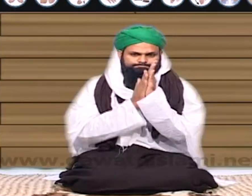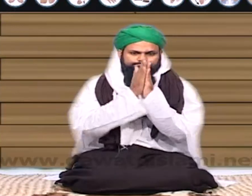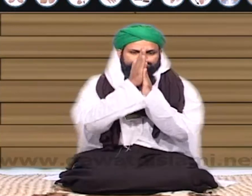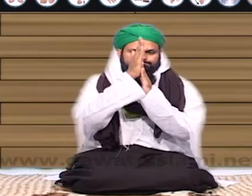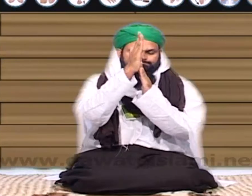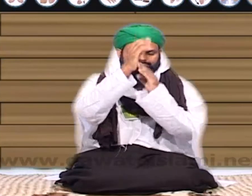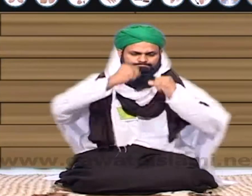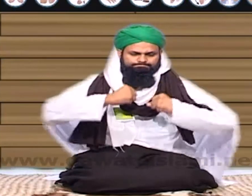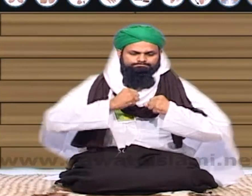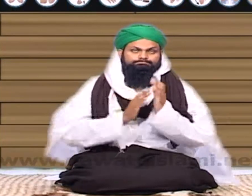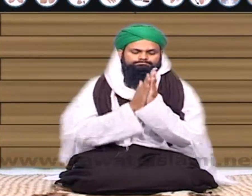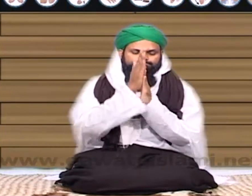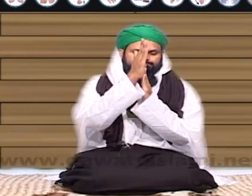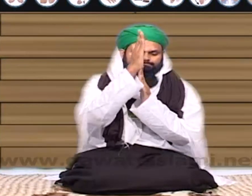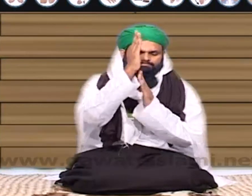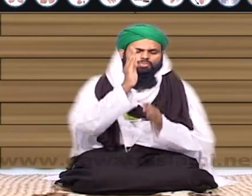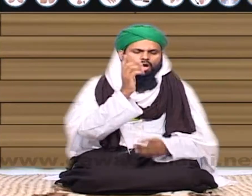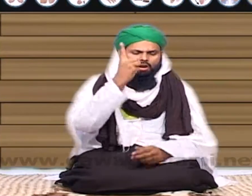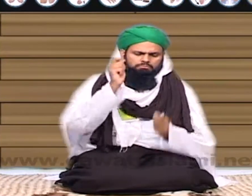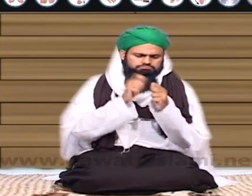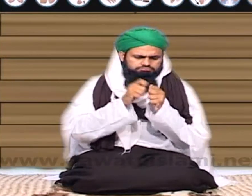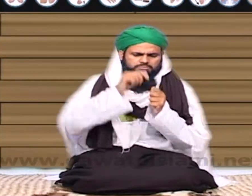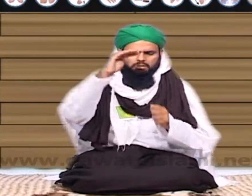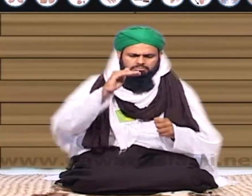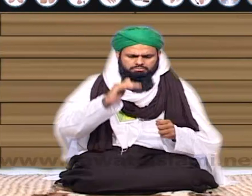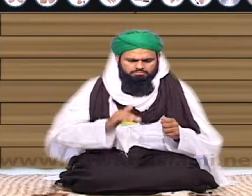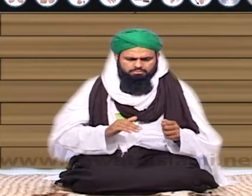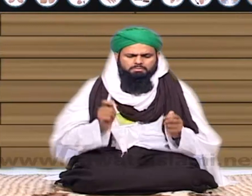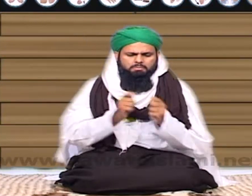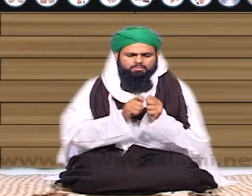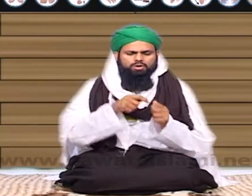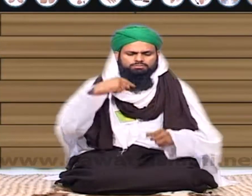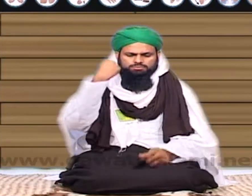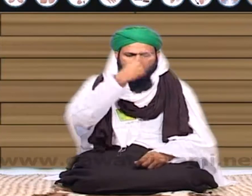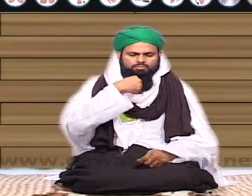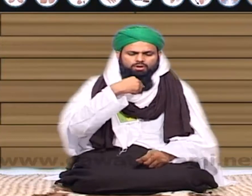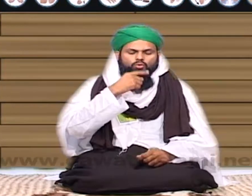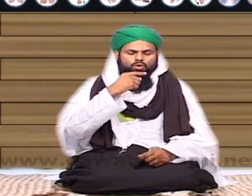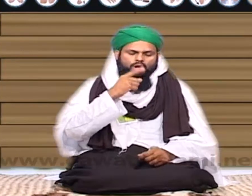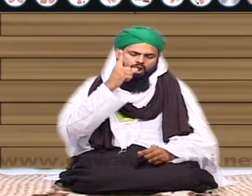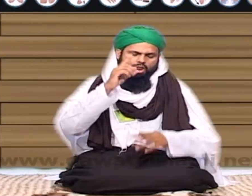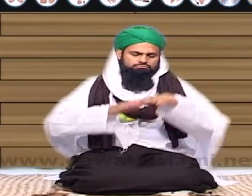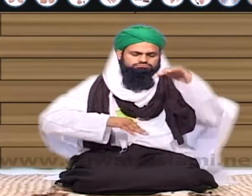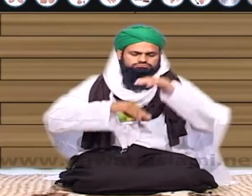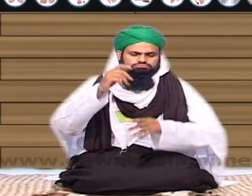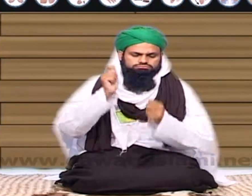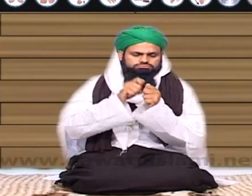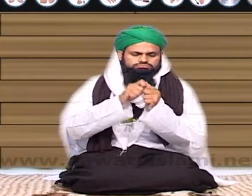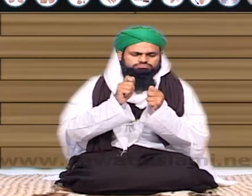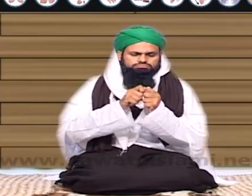کوئی بیچارہ دراز قد ہے، اب جیسا بھی اللہ نے بنایا، کوئی لمبا ہے، کوئی ٹھیکنا ہے، کوئی موٹا ہے، تو یہ سب